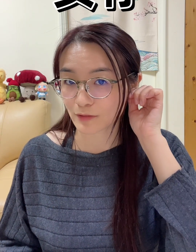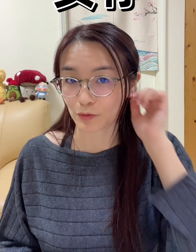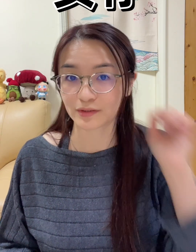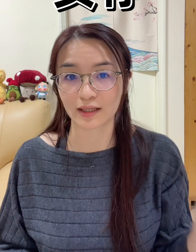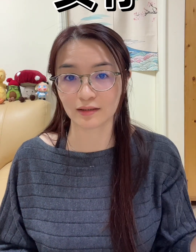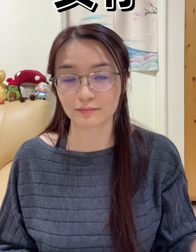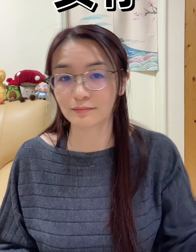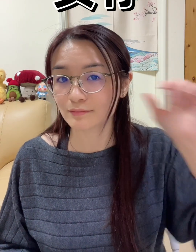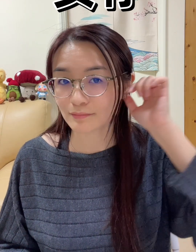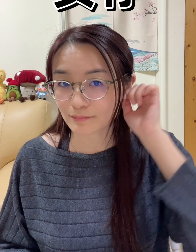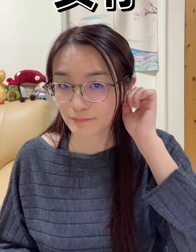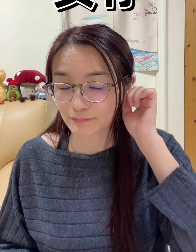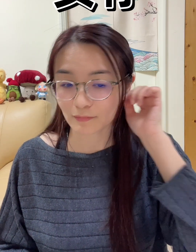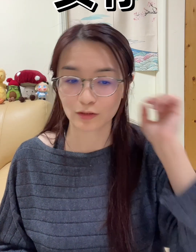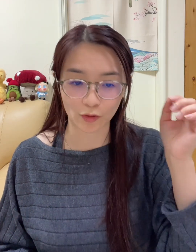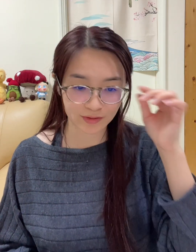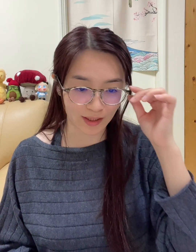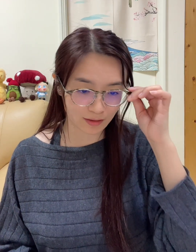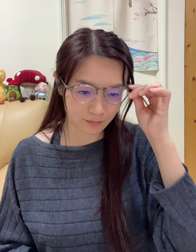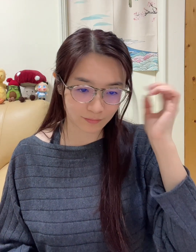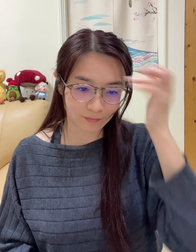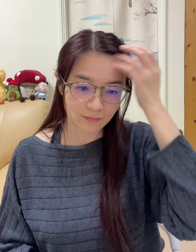女仔，女仔，